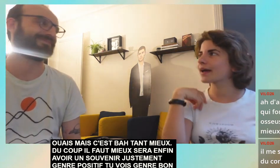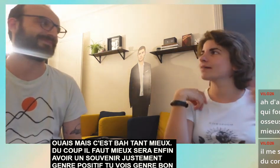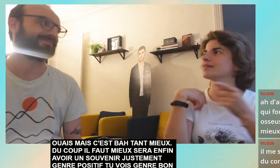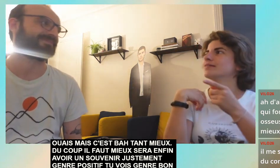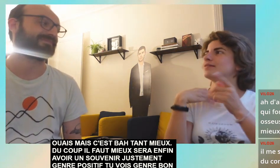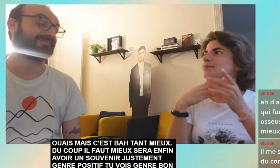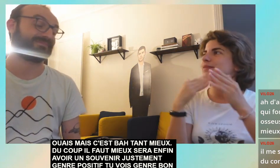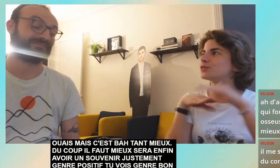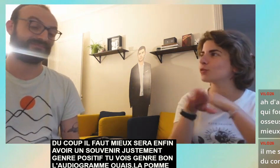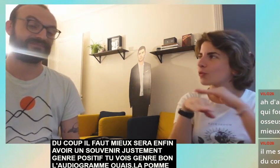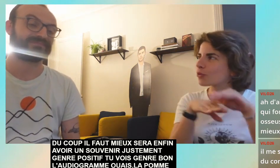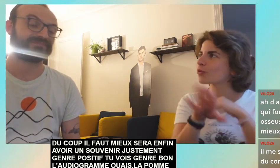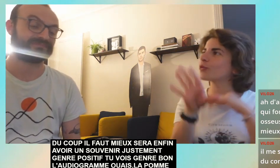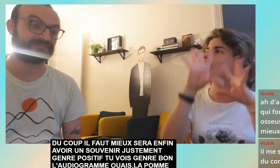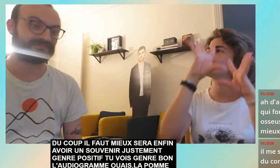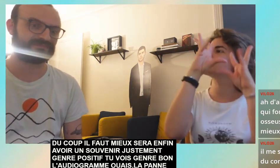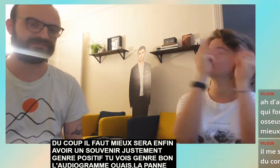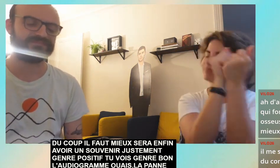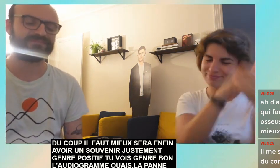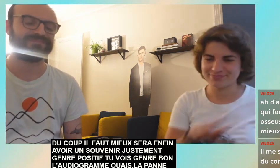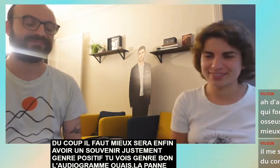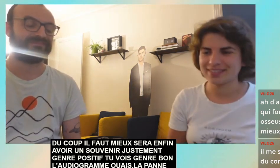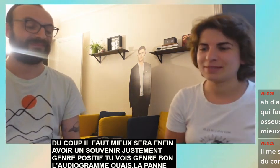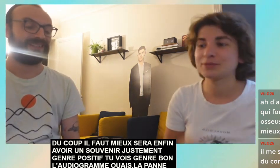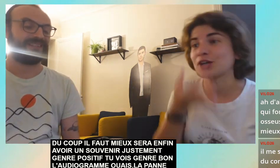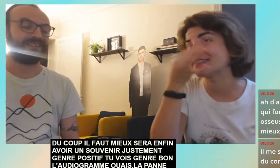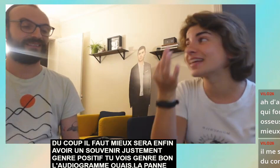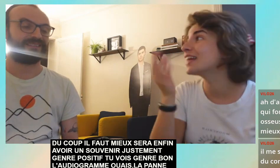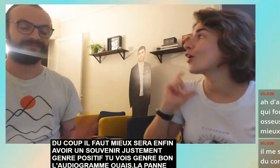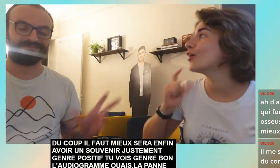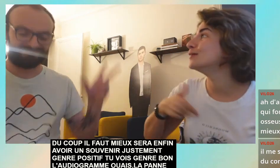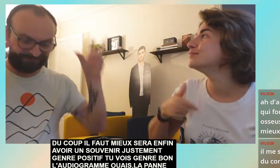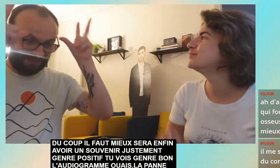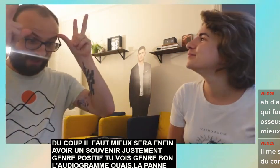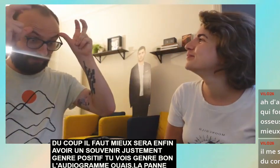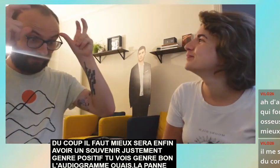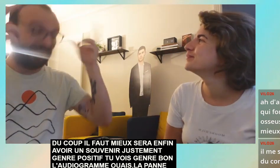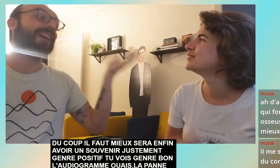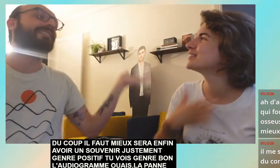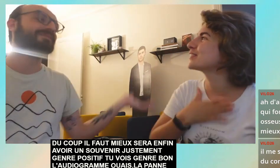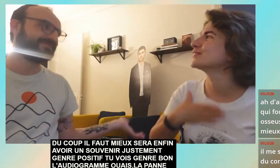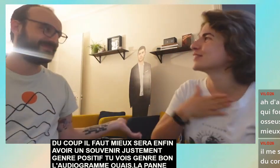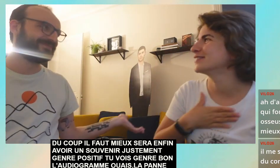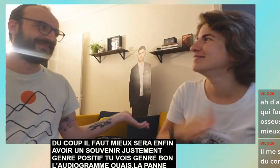train, métro. Mais j'ai Oh là raté là. l'école. Enfer. Ah, T'es contente?